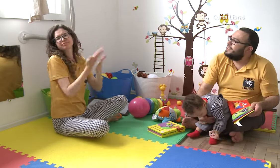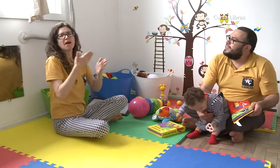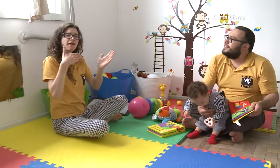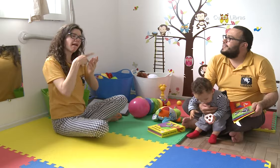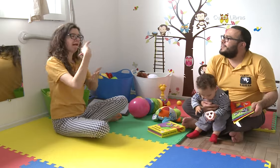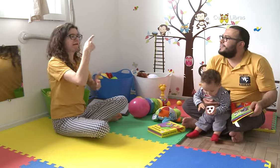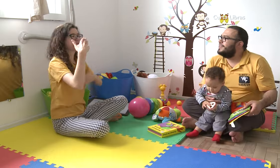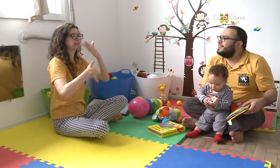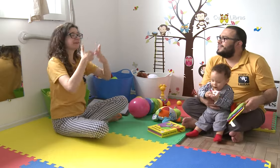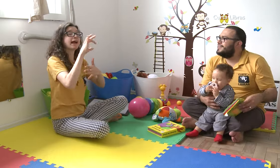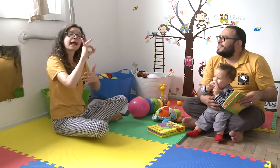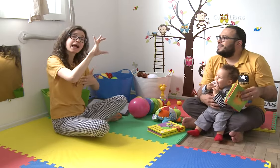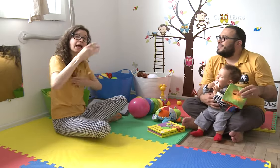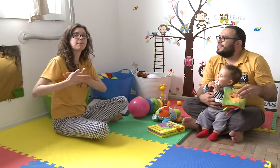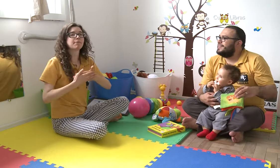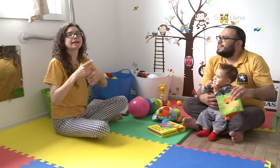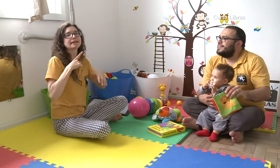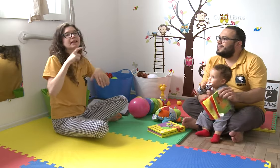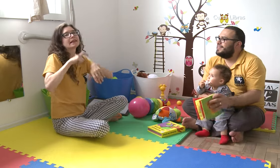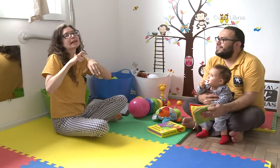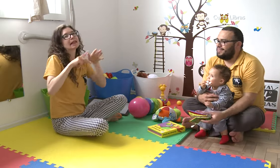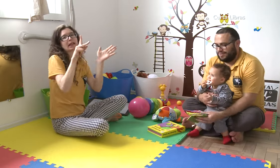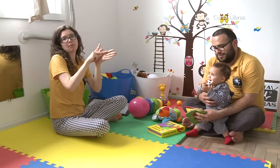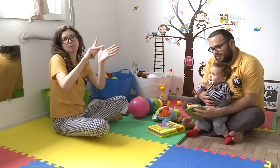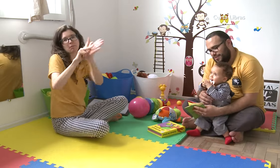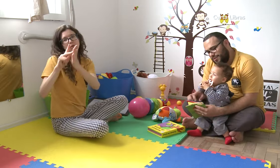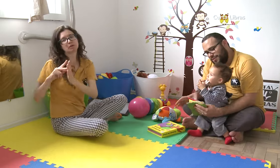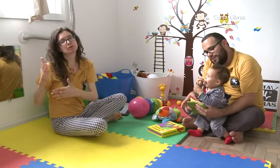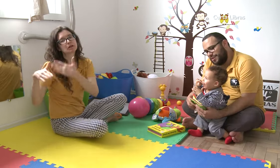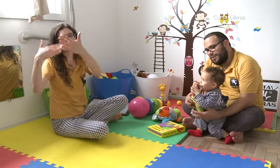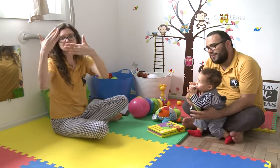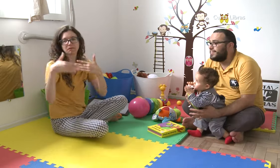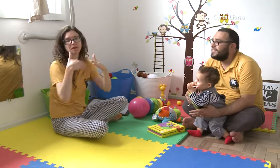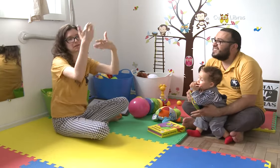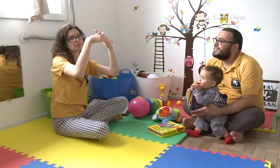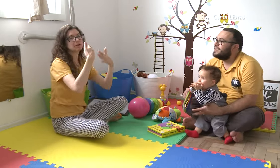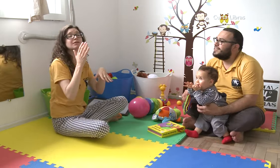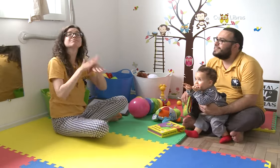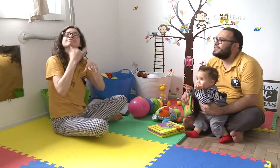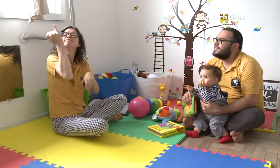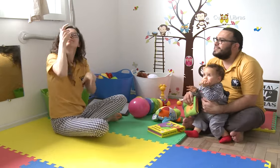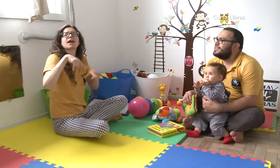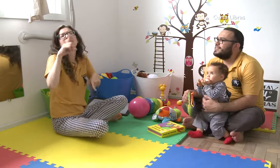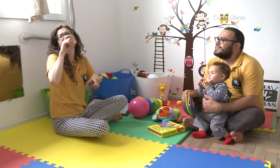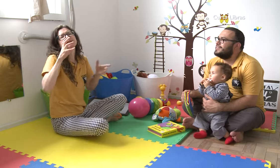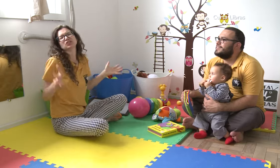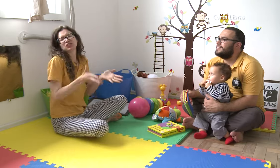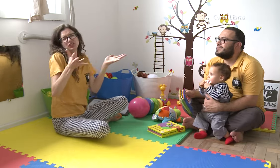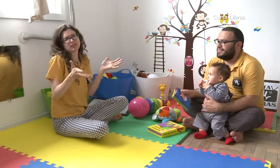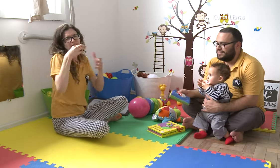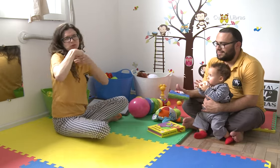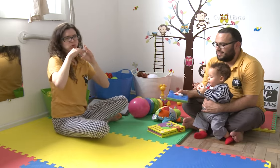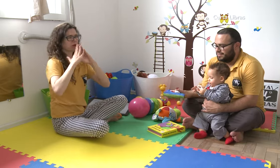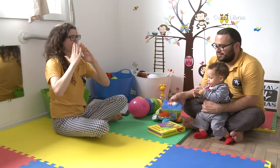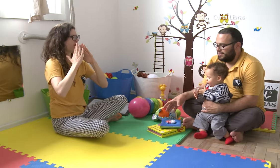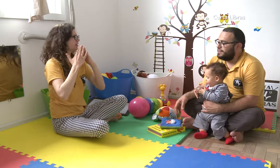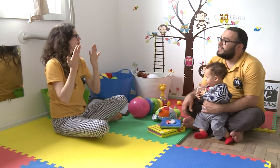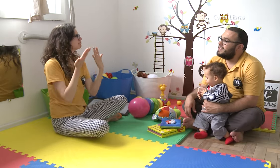importante essa interação. Claro que é importante respeitar o tempo de desenvolvimento de cada bebê. Mas o estímulo pelos pais